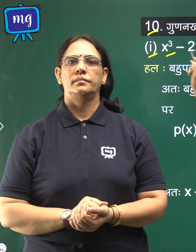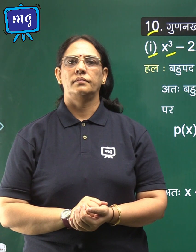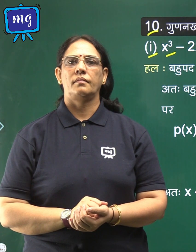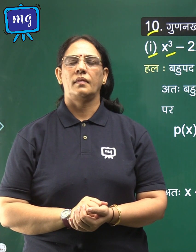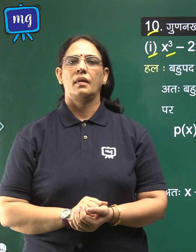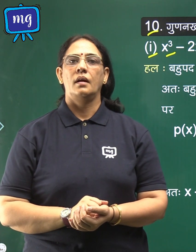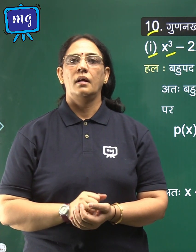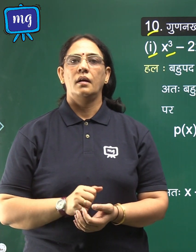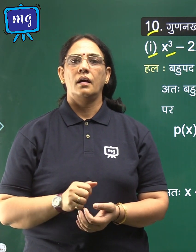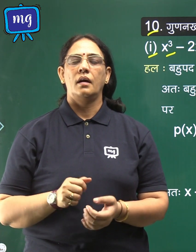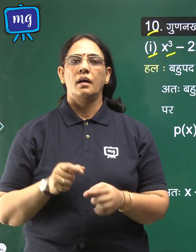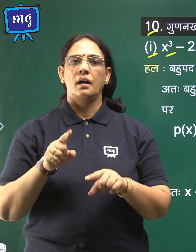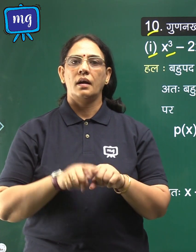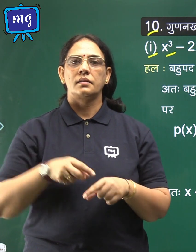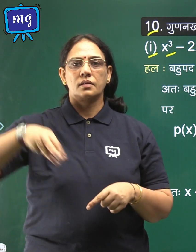एक्स क्यूब